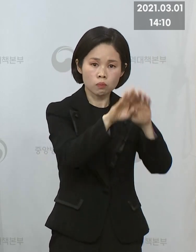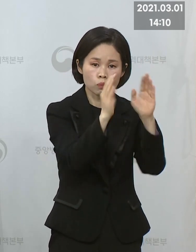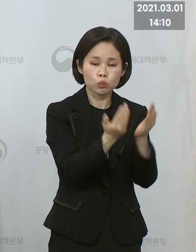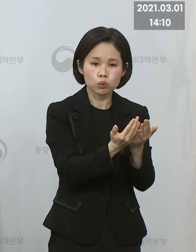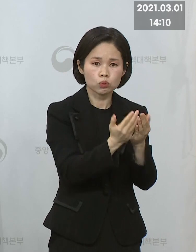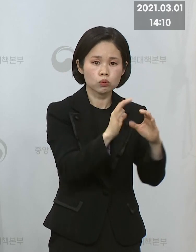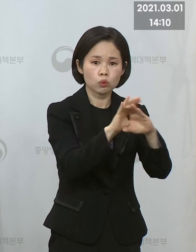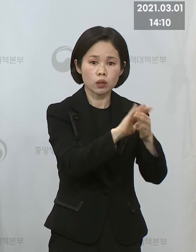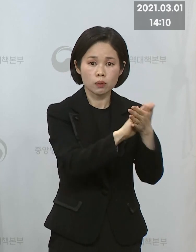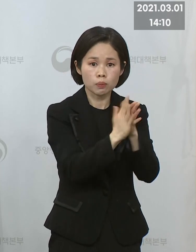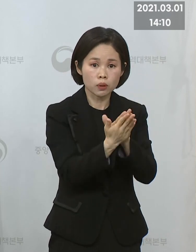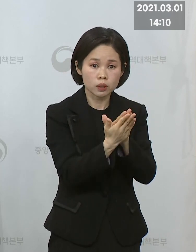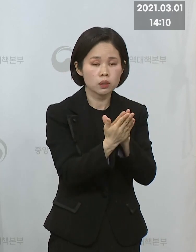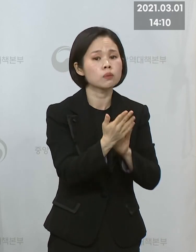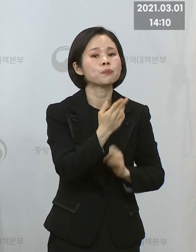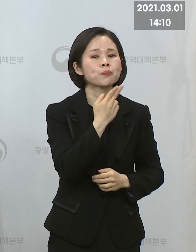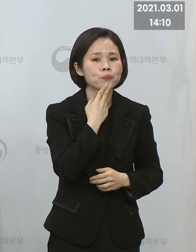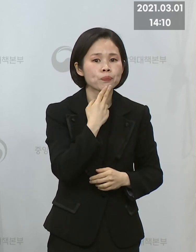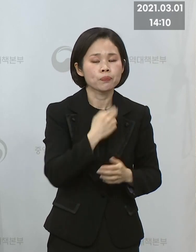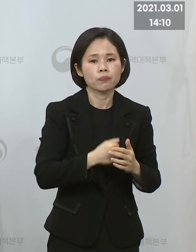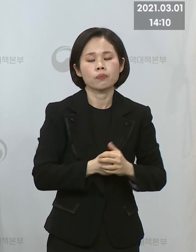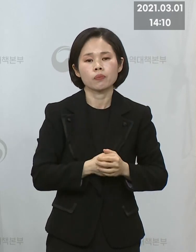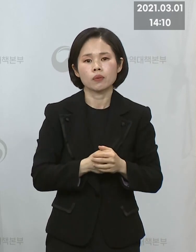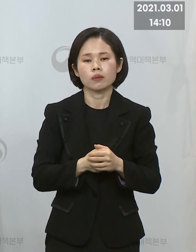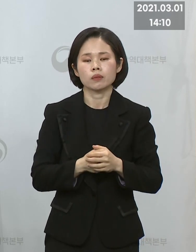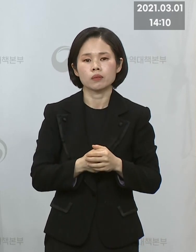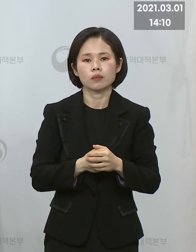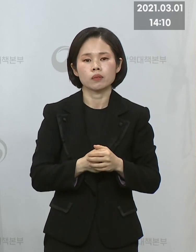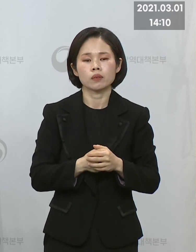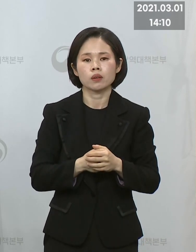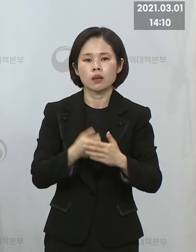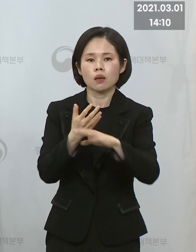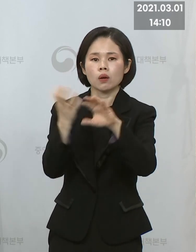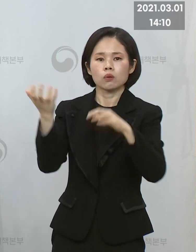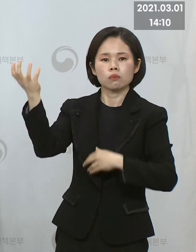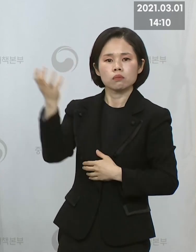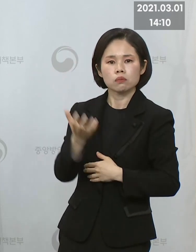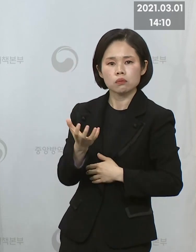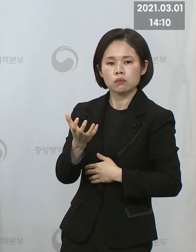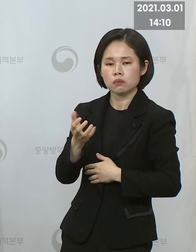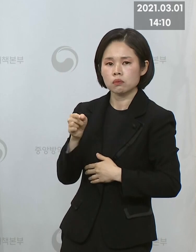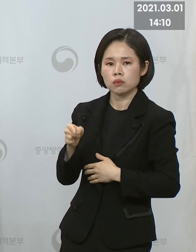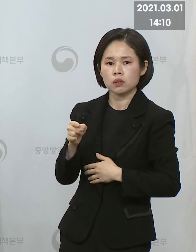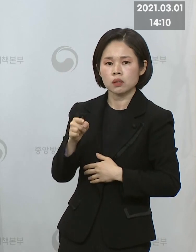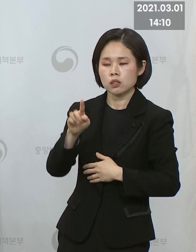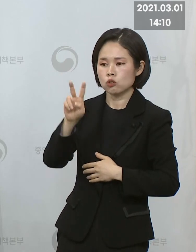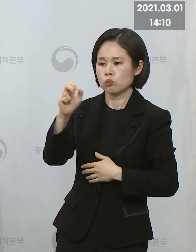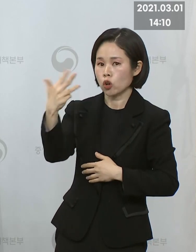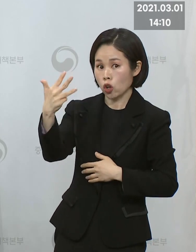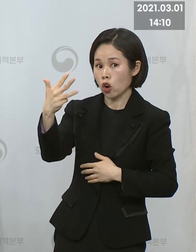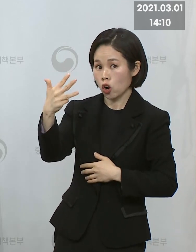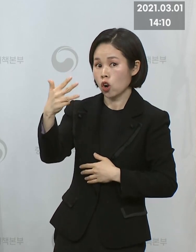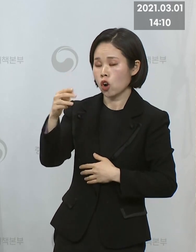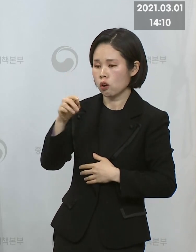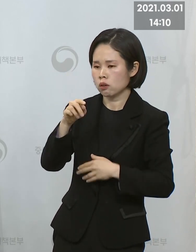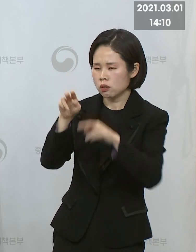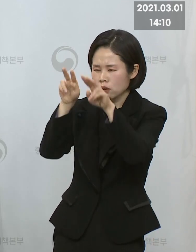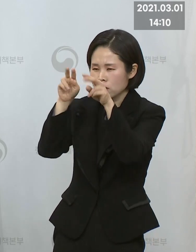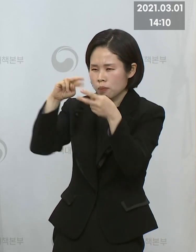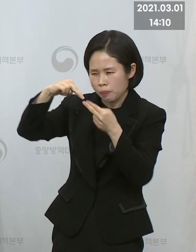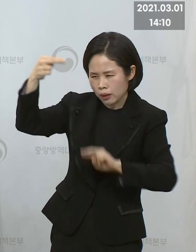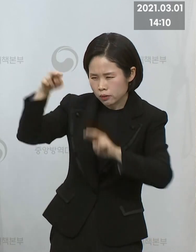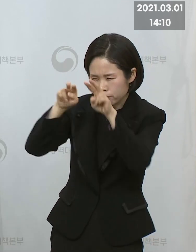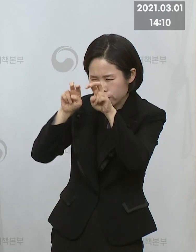변이 바이러스가 검출되지 않았습니다. 해외 유입 사례에 대해서는 28건에 대해서 분석을